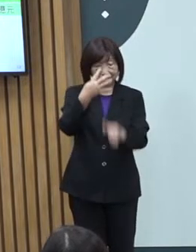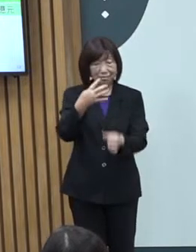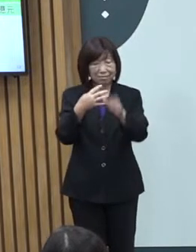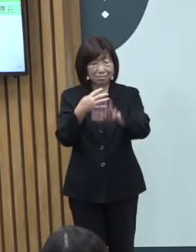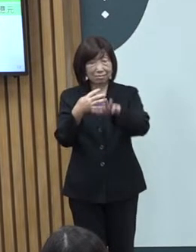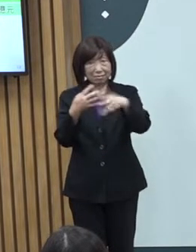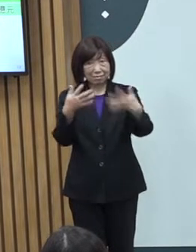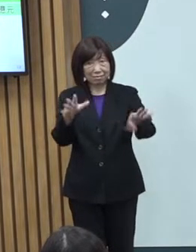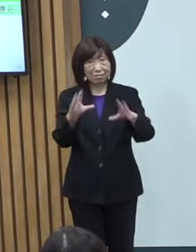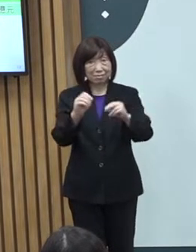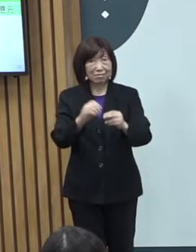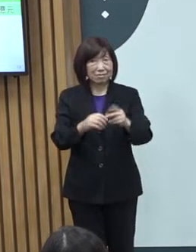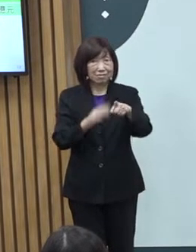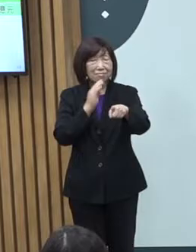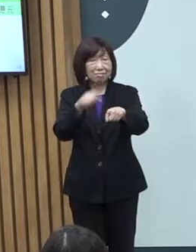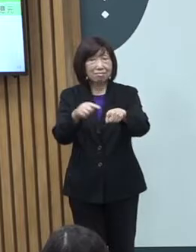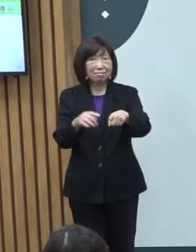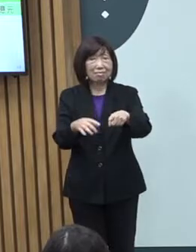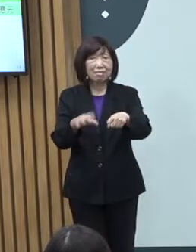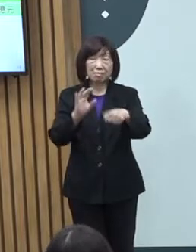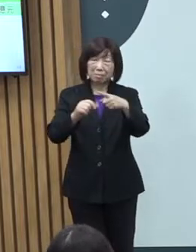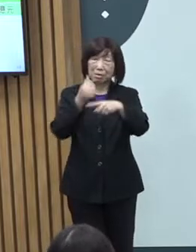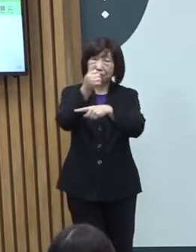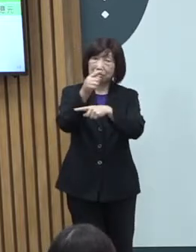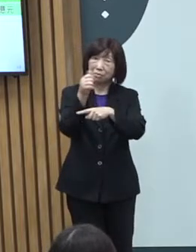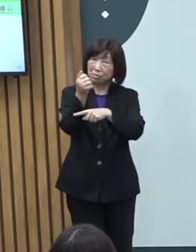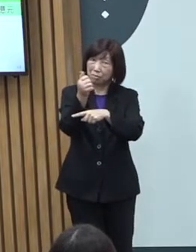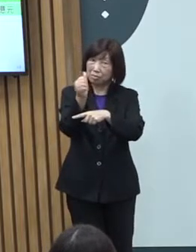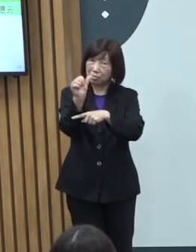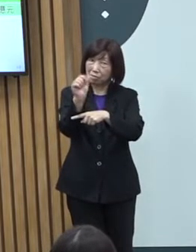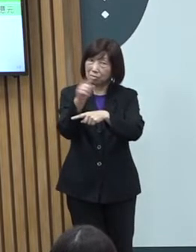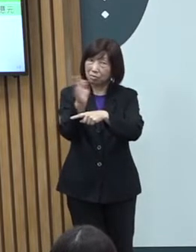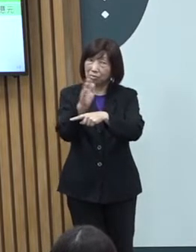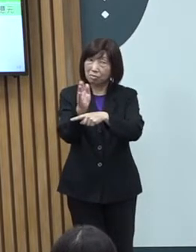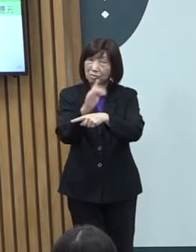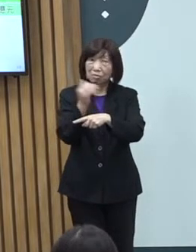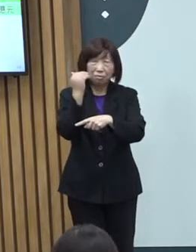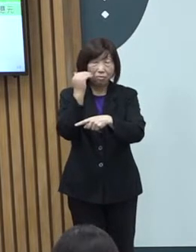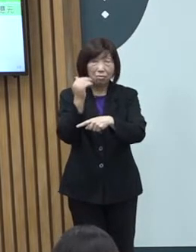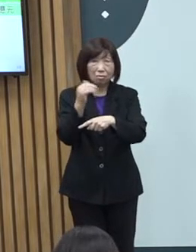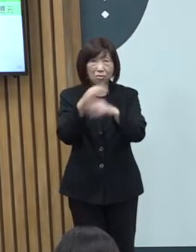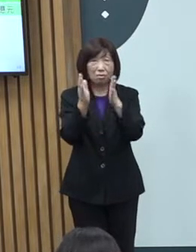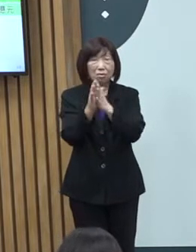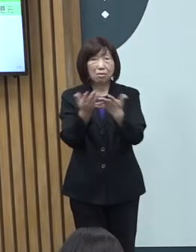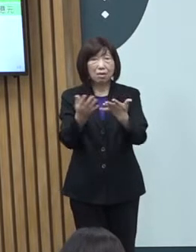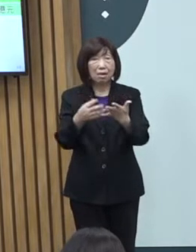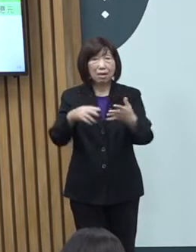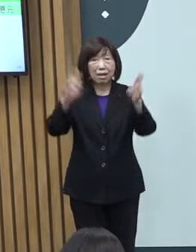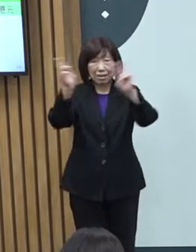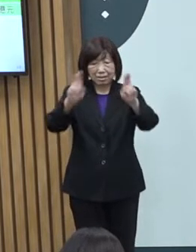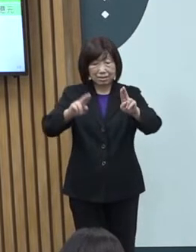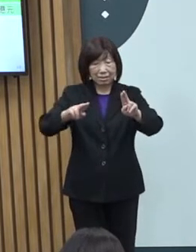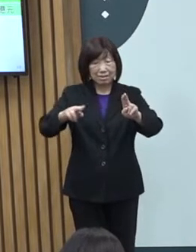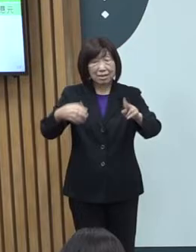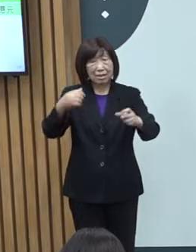4,800,000,000元，好，这是占5%多。那对于那个完全以电能为动力的电动车或者机车免